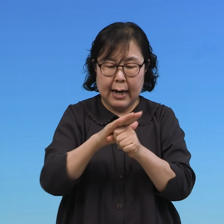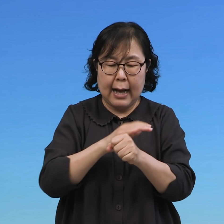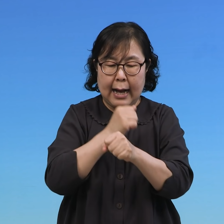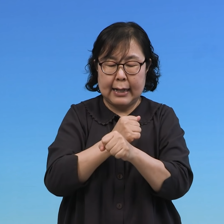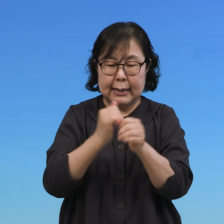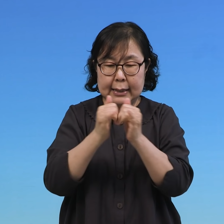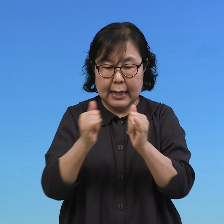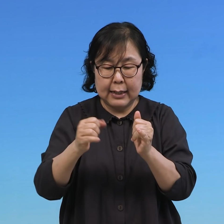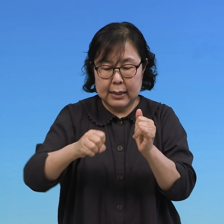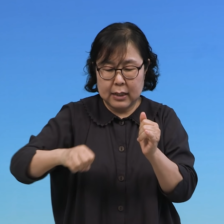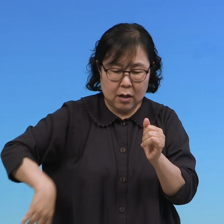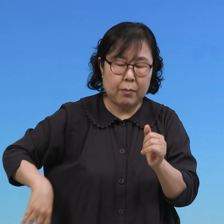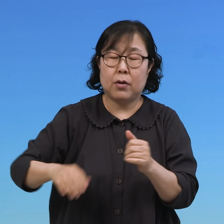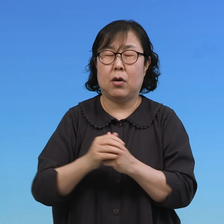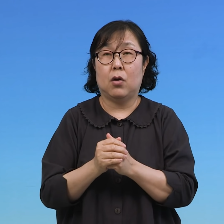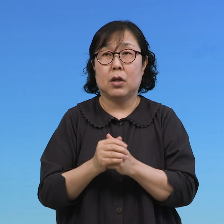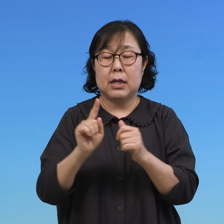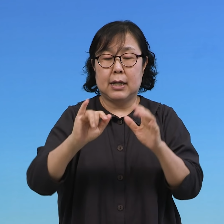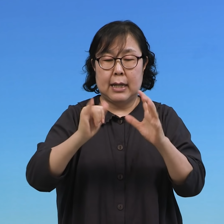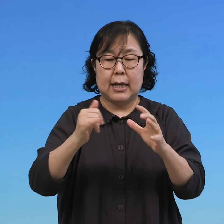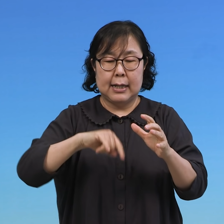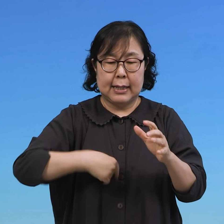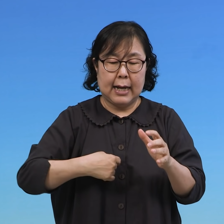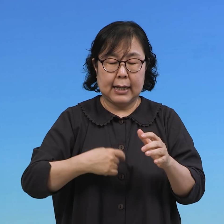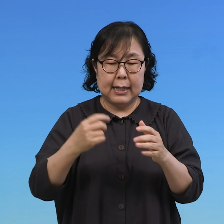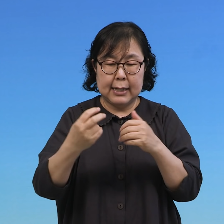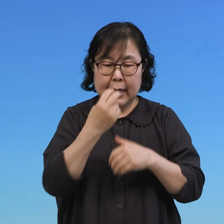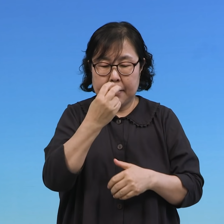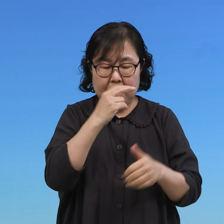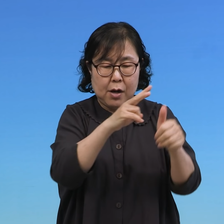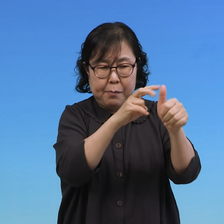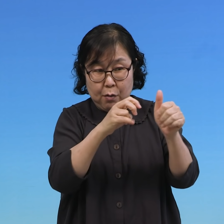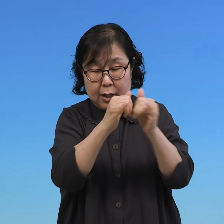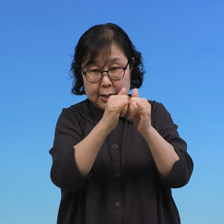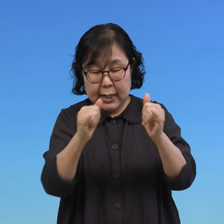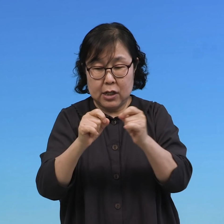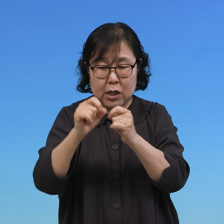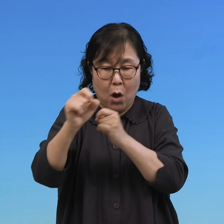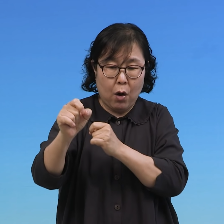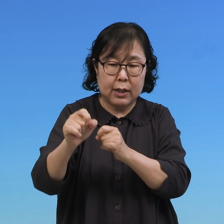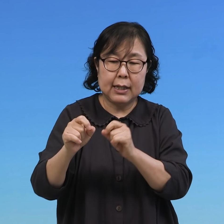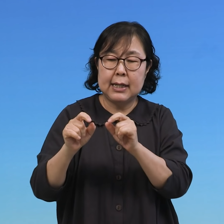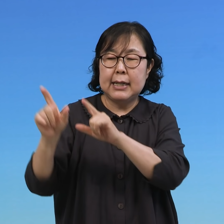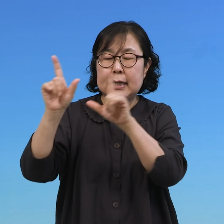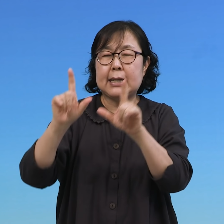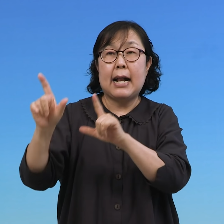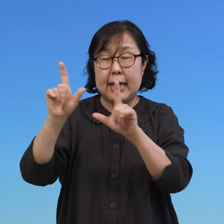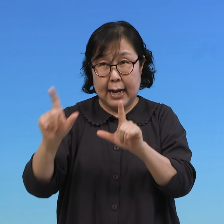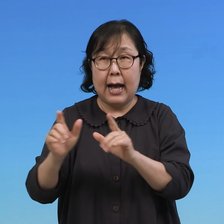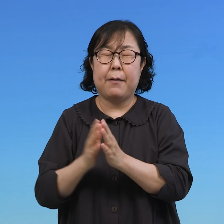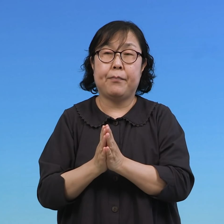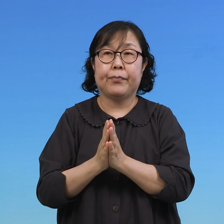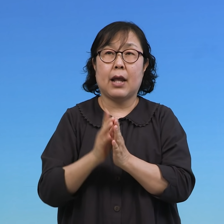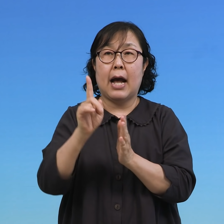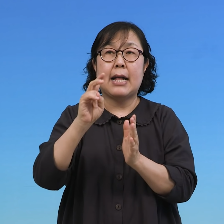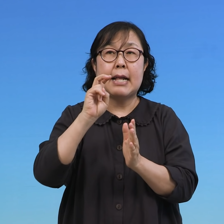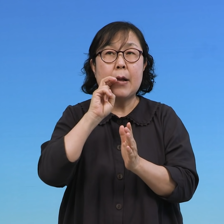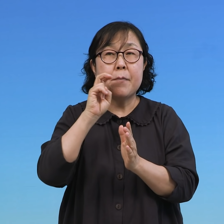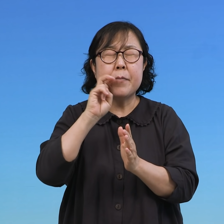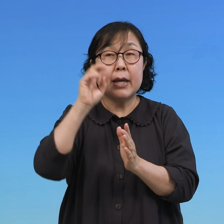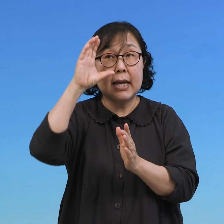잃어버릴 것이요 이 세상에서 자기의 생명을 미워하는 자는 영생하도록 보존하리라. 한 알의 밀이 땅에 떨어져